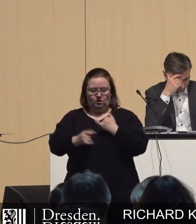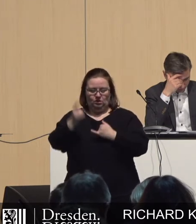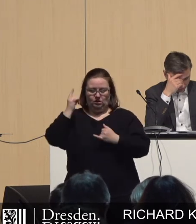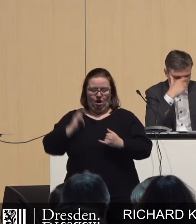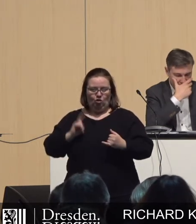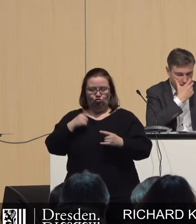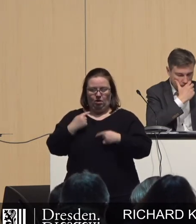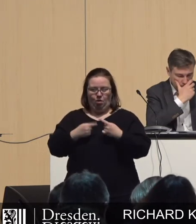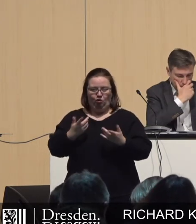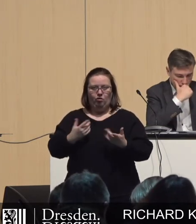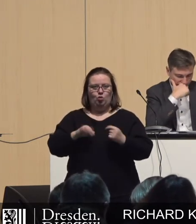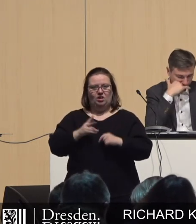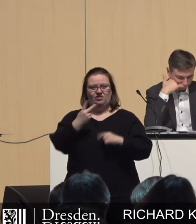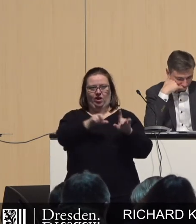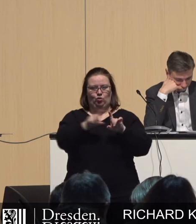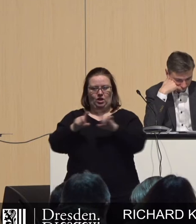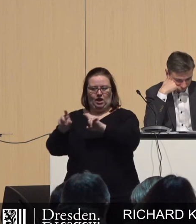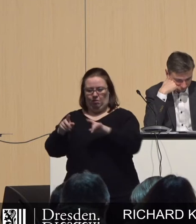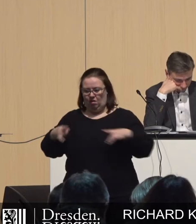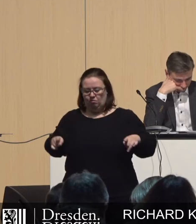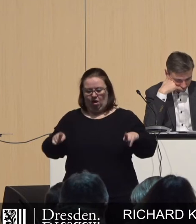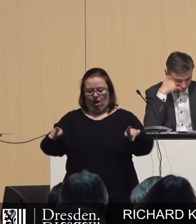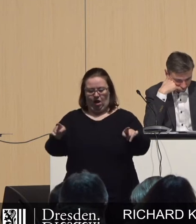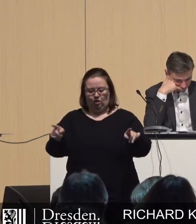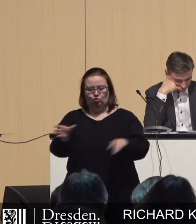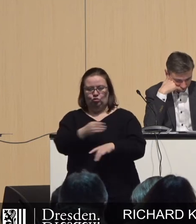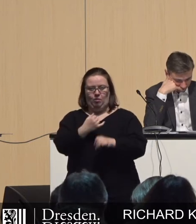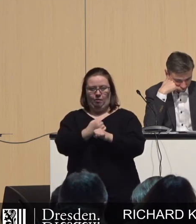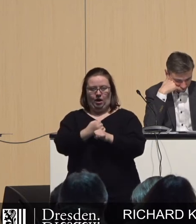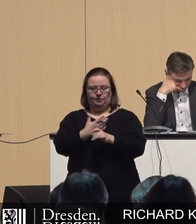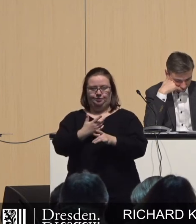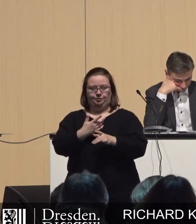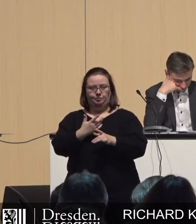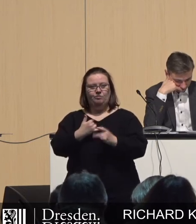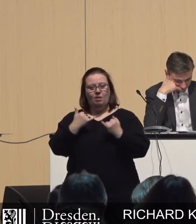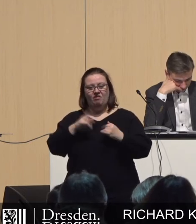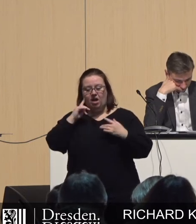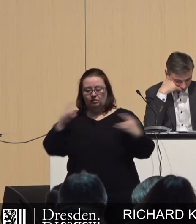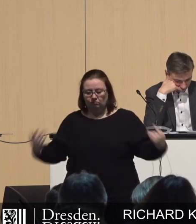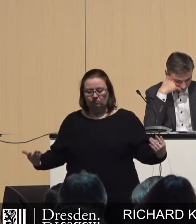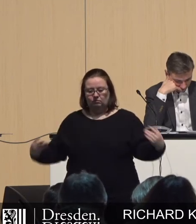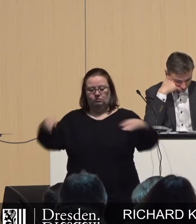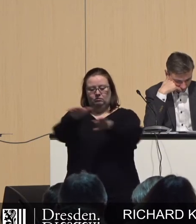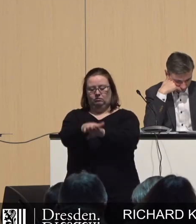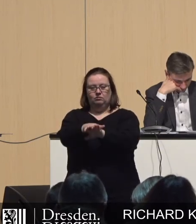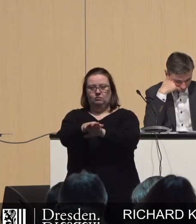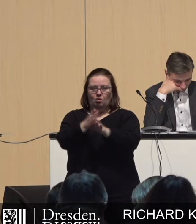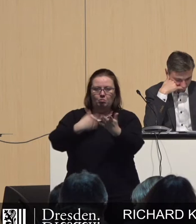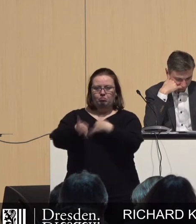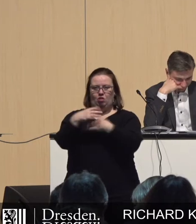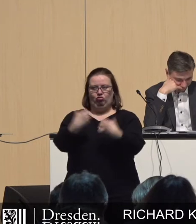auch schon gelaufen ist. Wir haben zwei Unternehmen, die parallel miteinander laufen, die einfach noch viel, viel schlagkräftiger sein werden, wenn sie zusammen